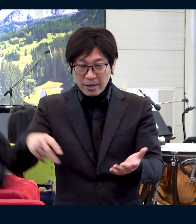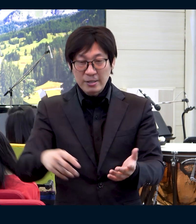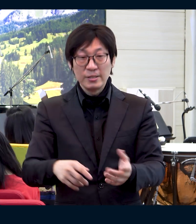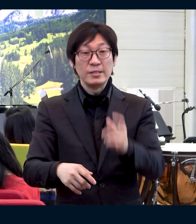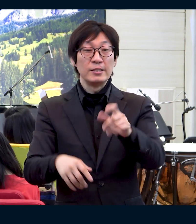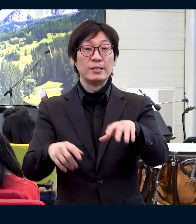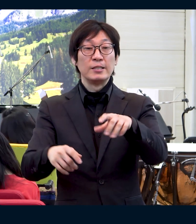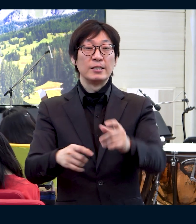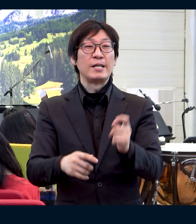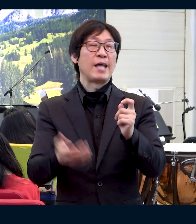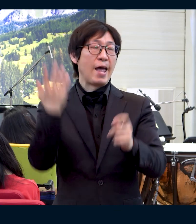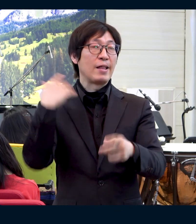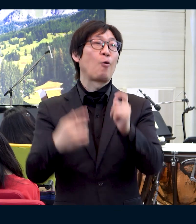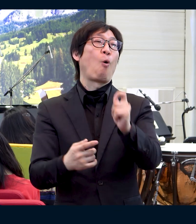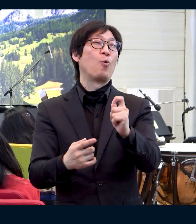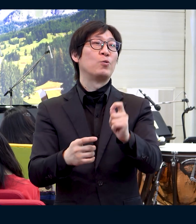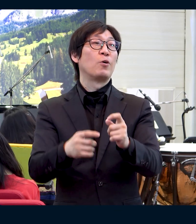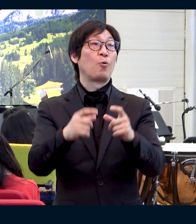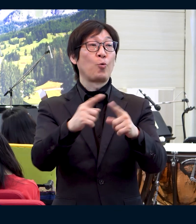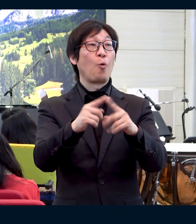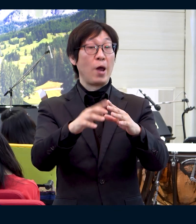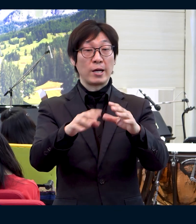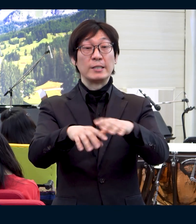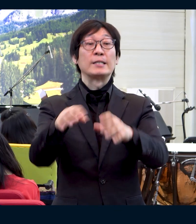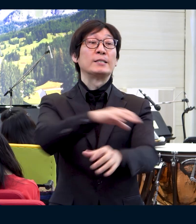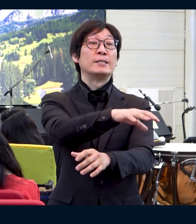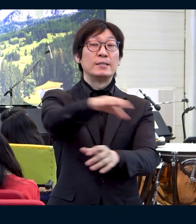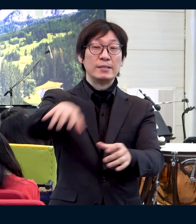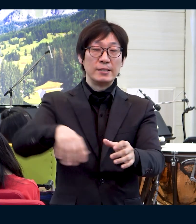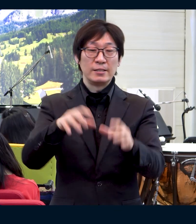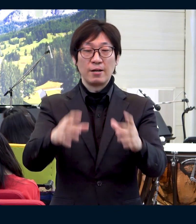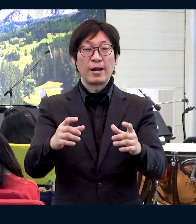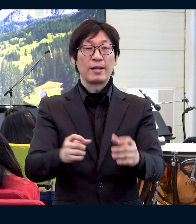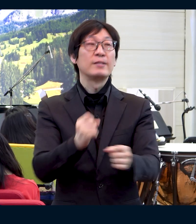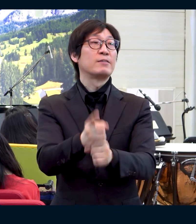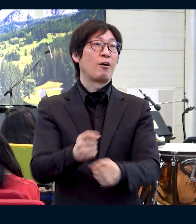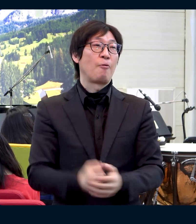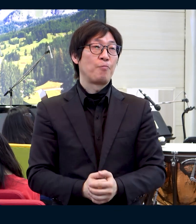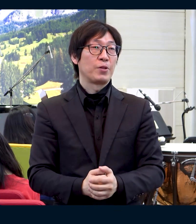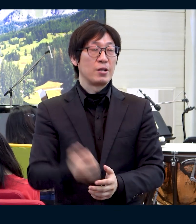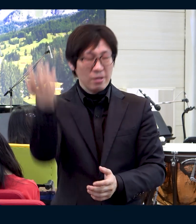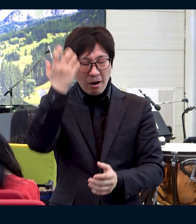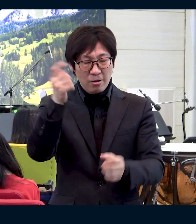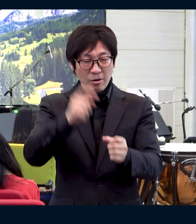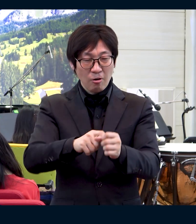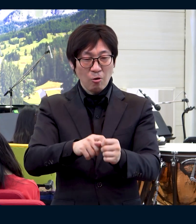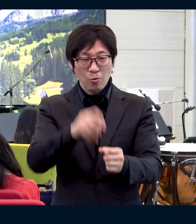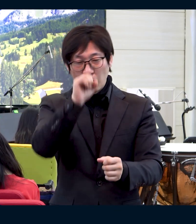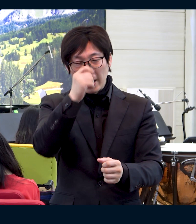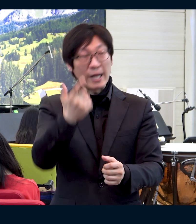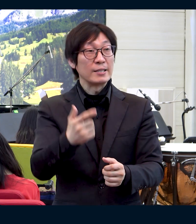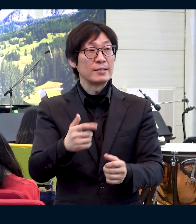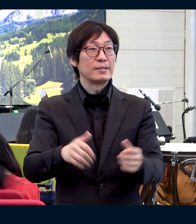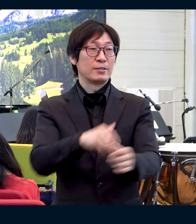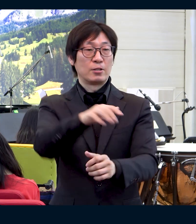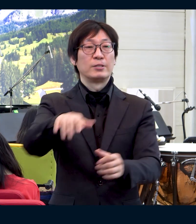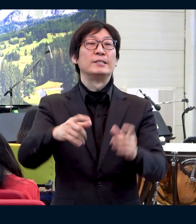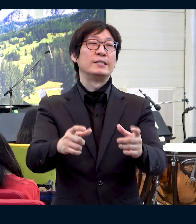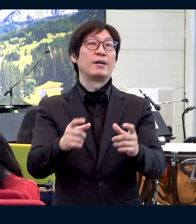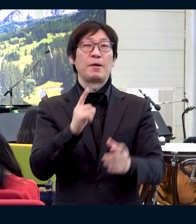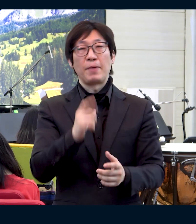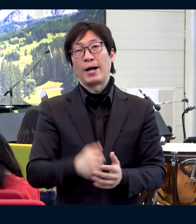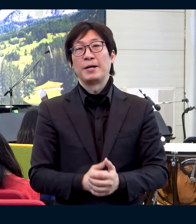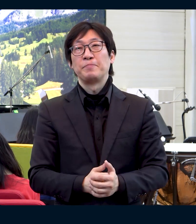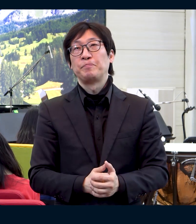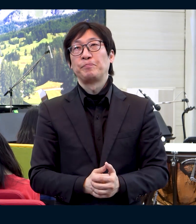고린도 지역의 특징입니다. 그래서 고린도 지역은요, 영적으로 매우 문란하고 혼탁한 그런